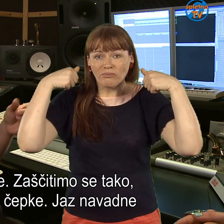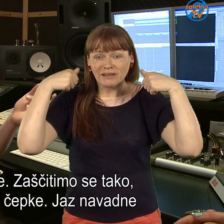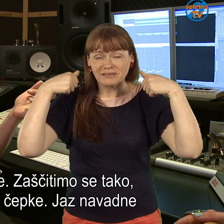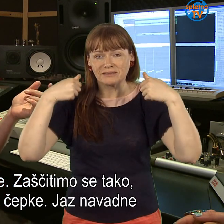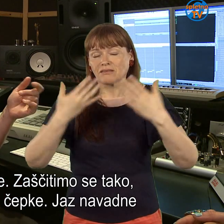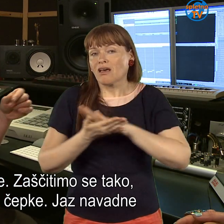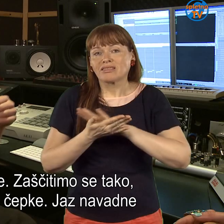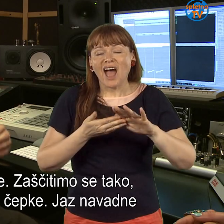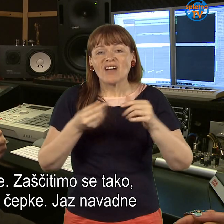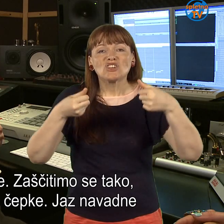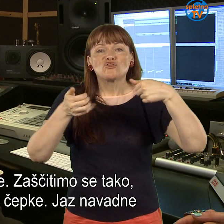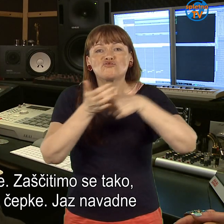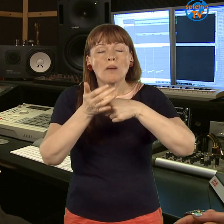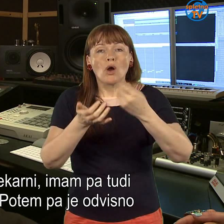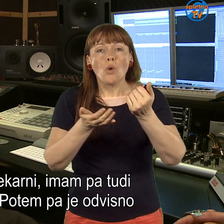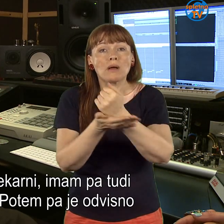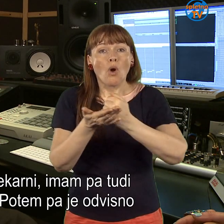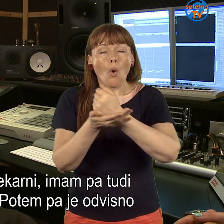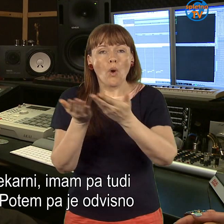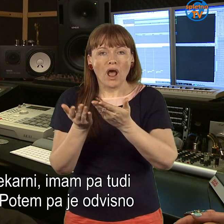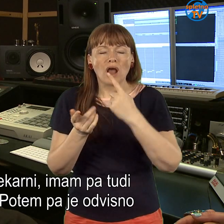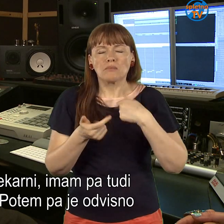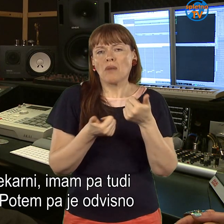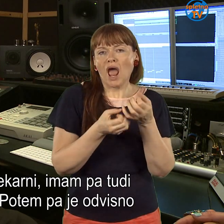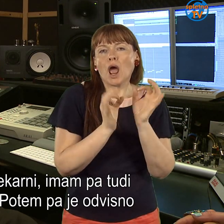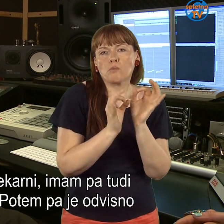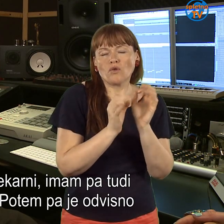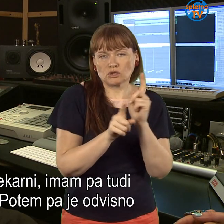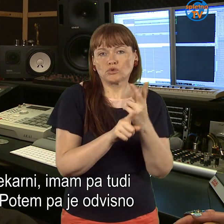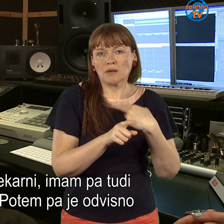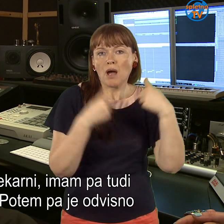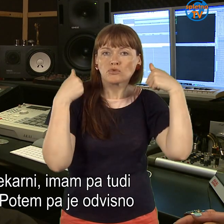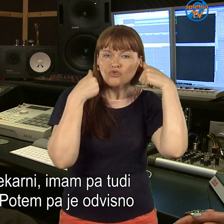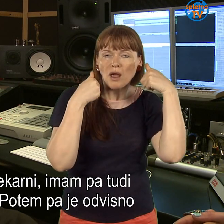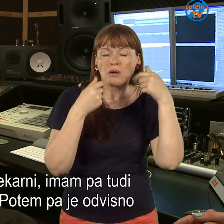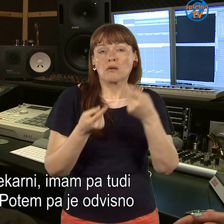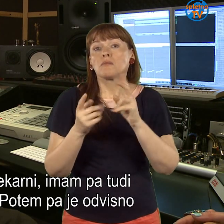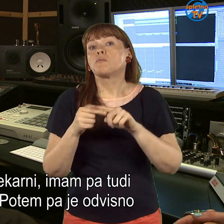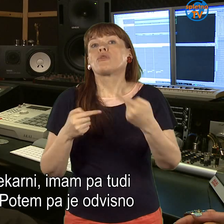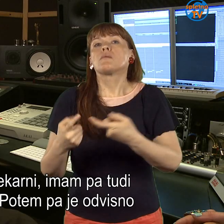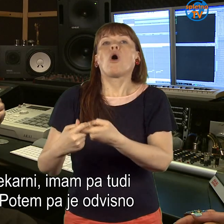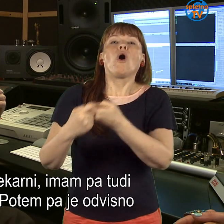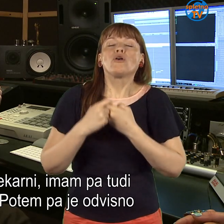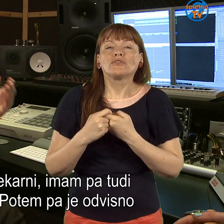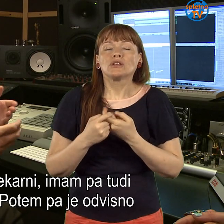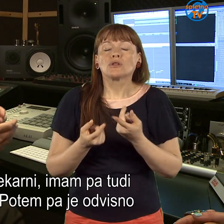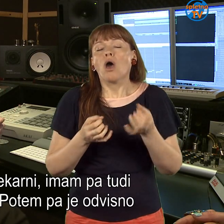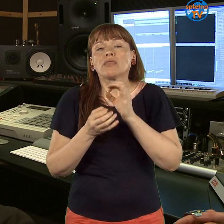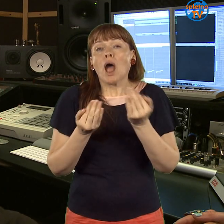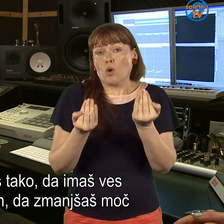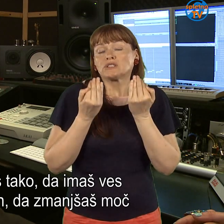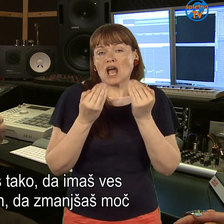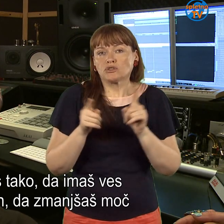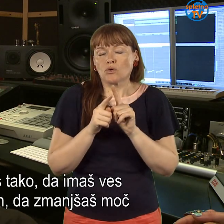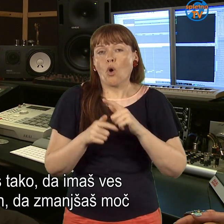čepke kupujem v lekarni, imam še ene malo bolj profesionalne. In potem pa čisto odvisno, najbolj se zaščitiš tako, da tudi ko greš ven, da ne